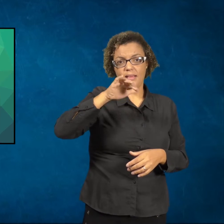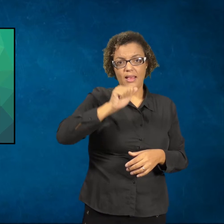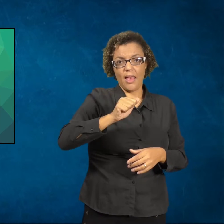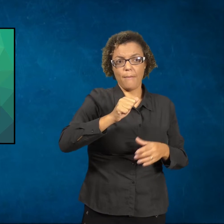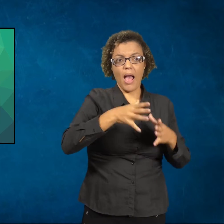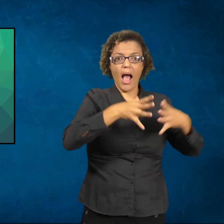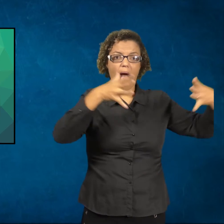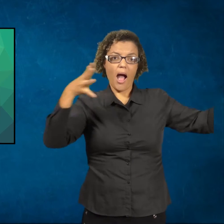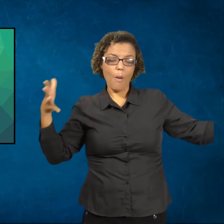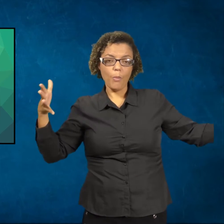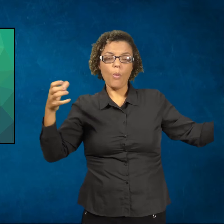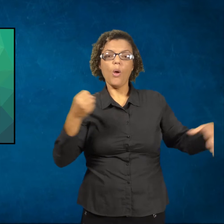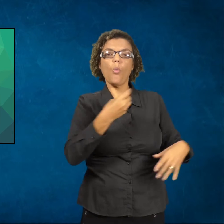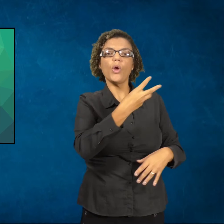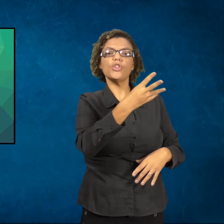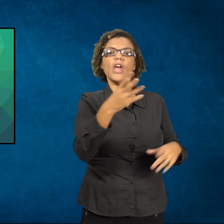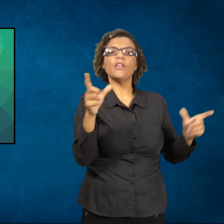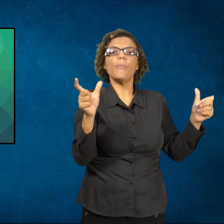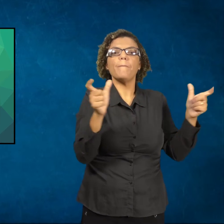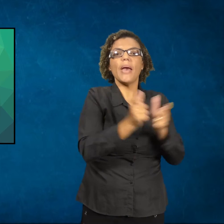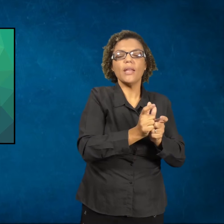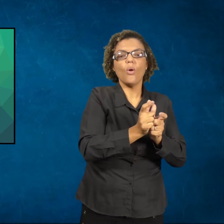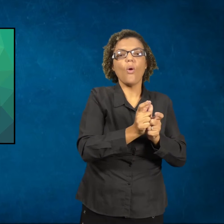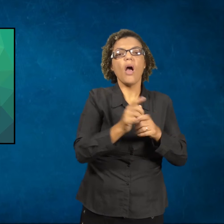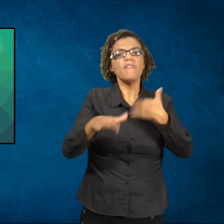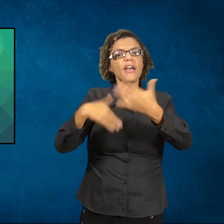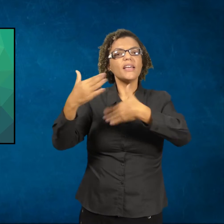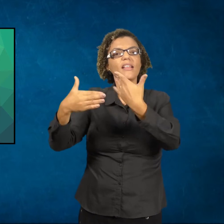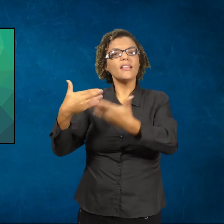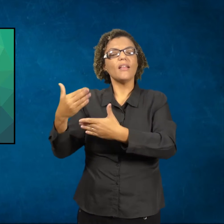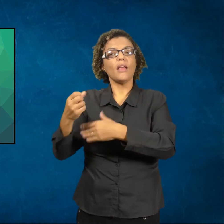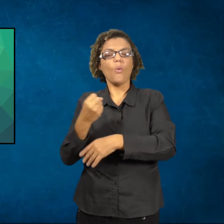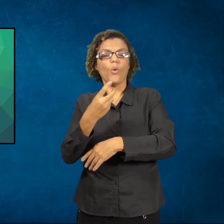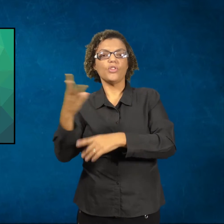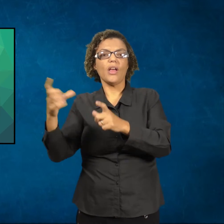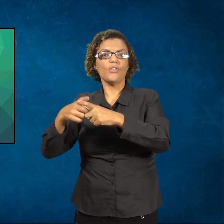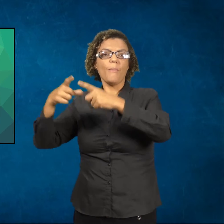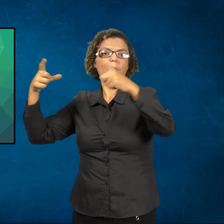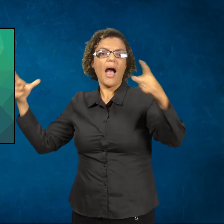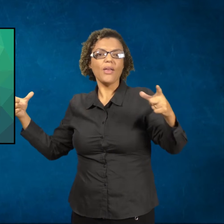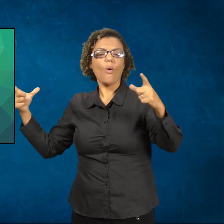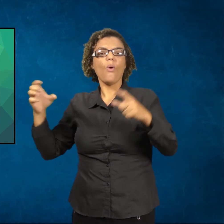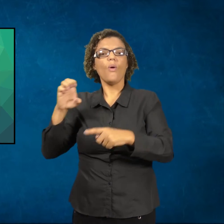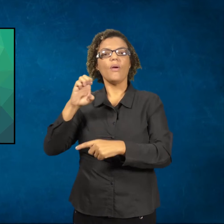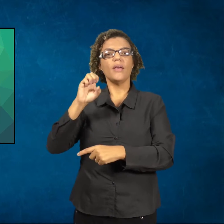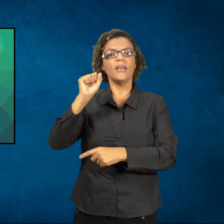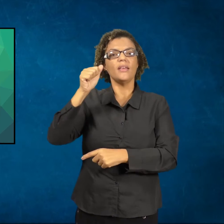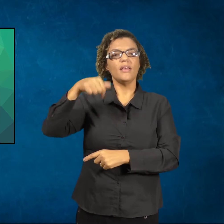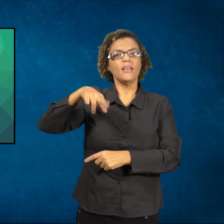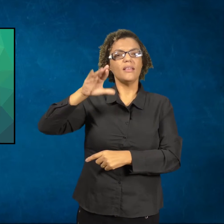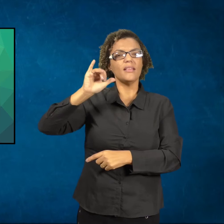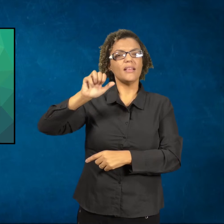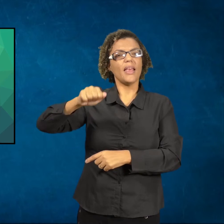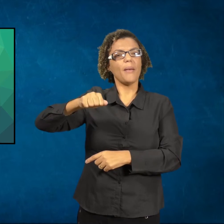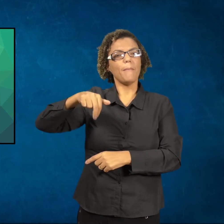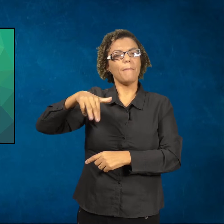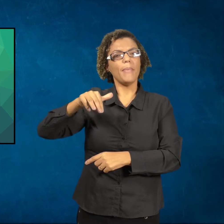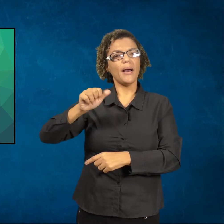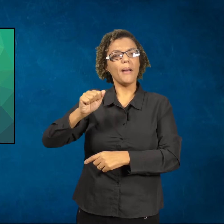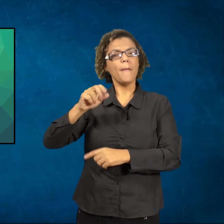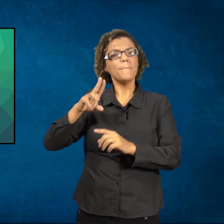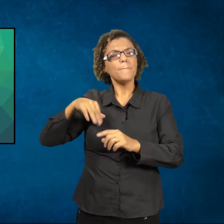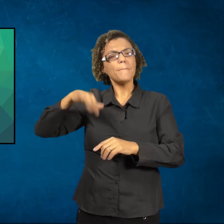As duas fases seguintes, a fase estruturalista, que é aquela fase em que o Piaget se encanta pelas estruturas,